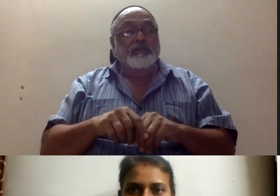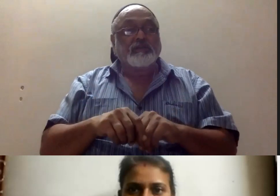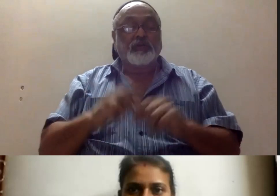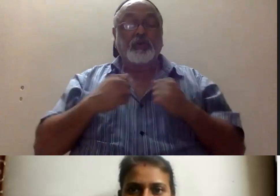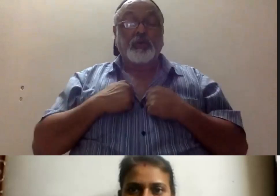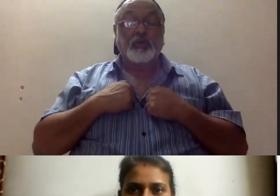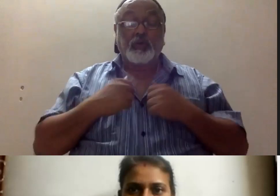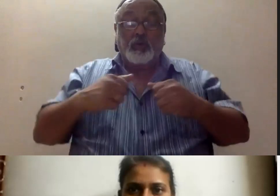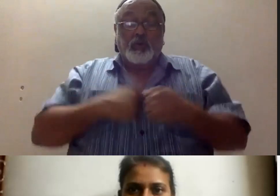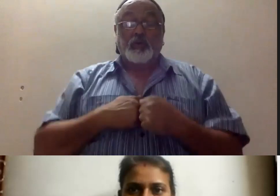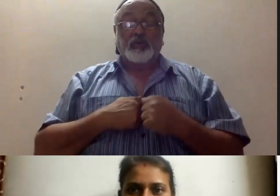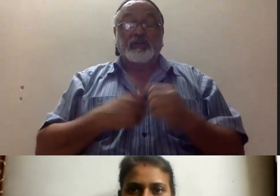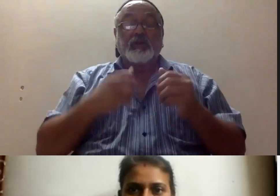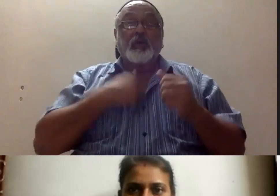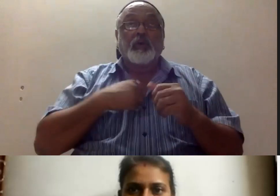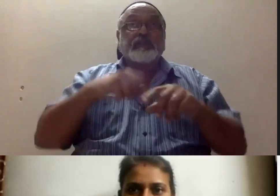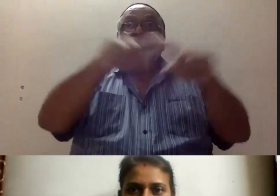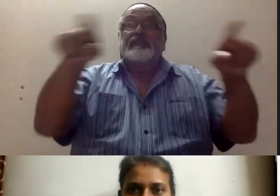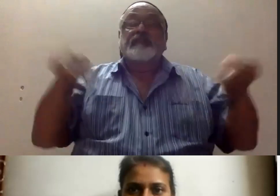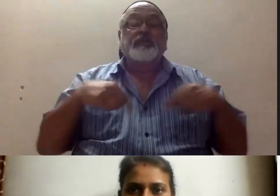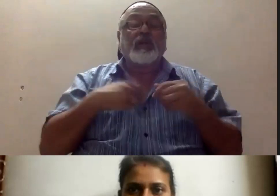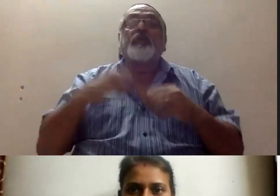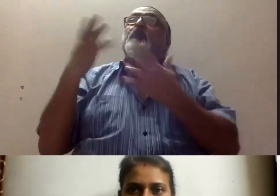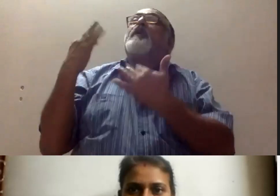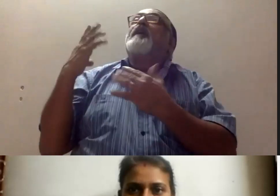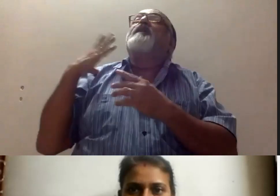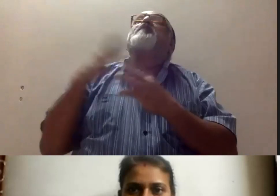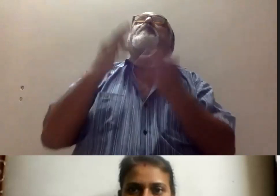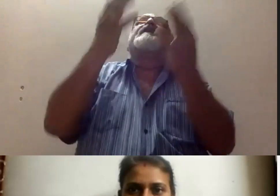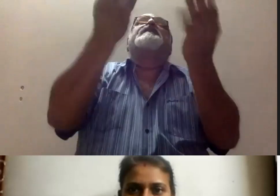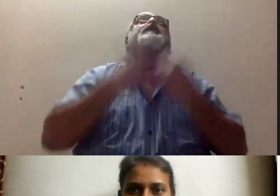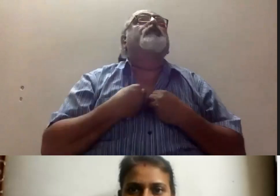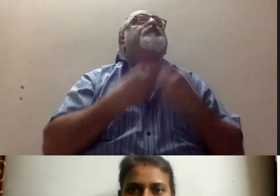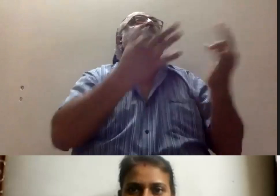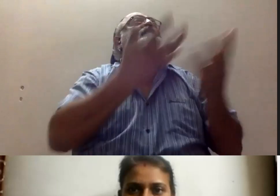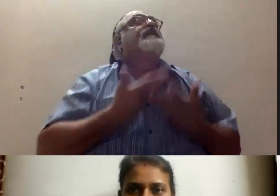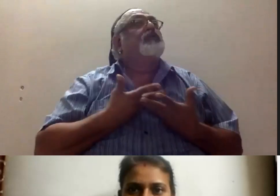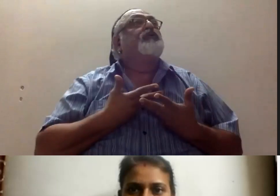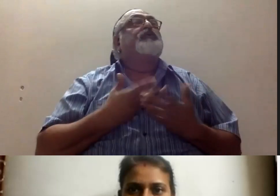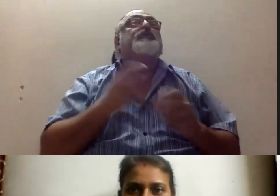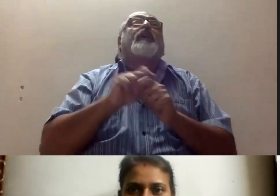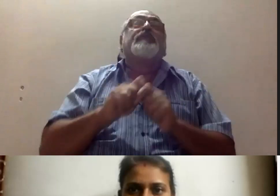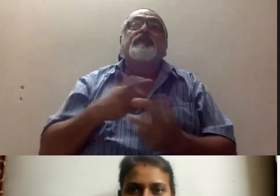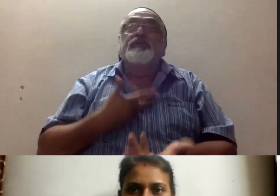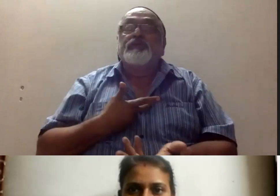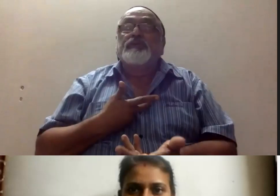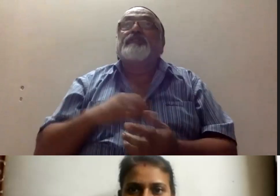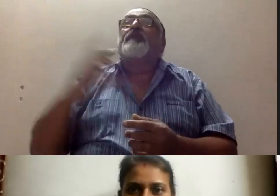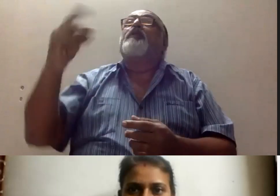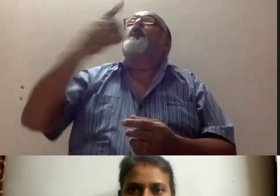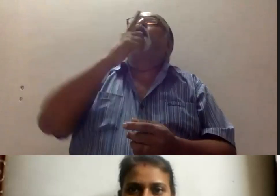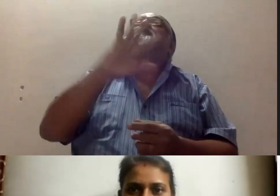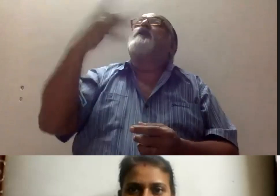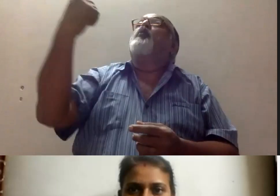हमें हमेशा हम वेट करते रहते हैं कि हमें फंड्स मिल जाए तो हम काम करेंगे, हमें कोई आके